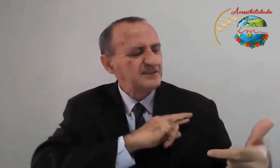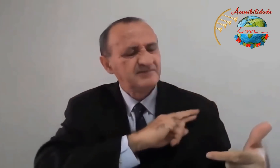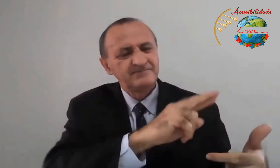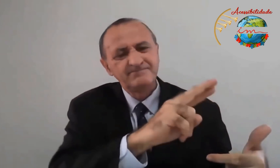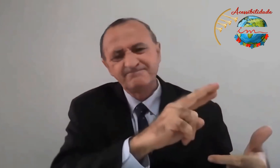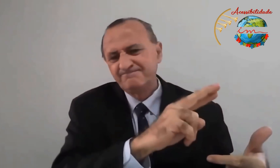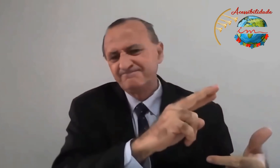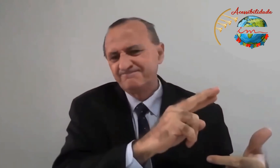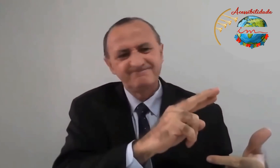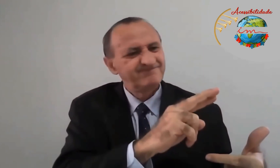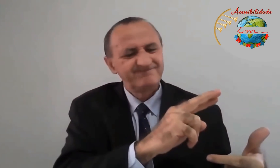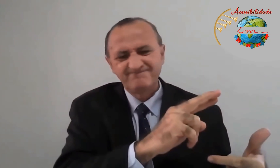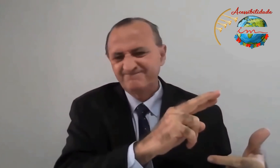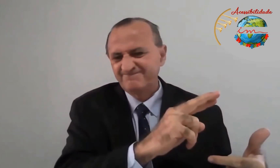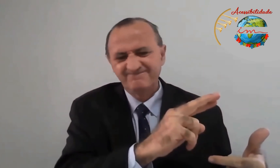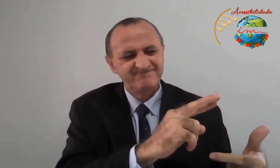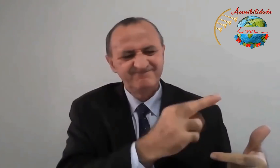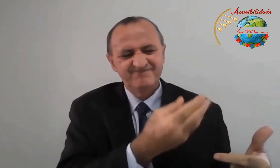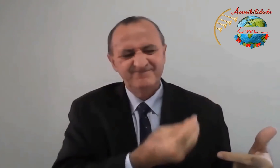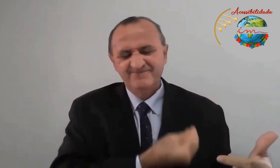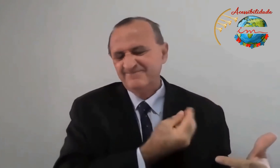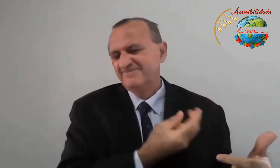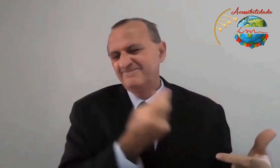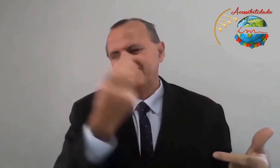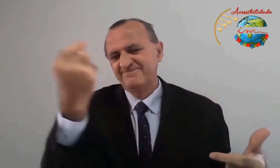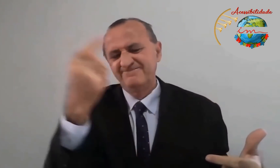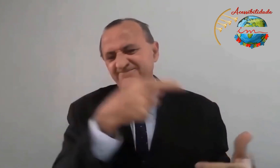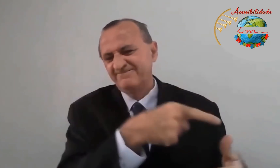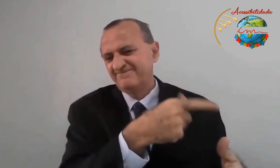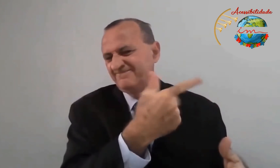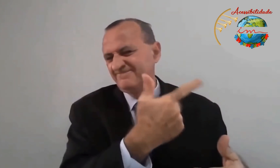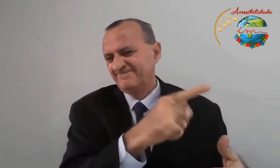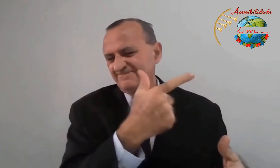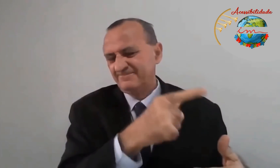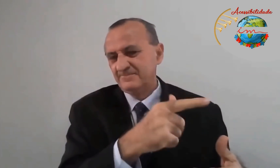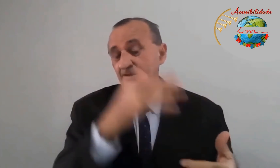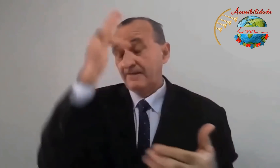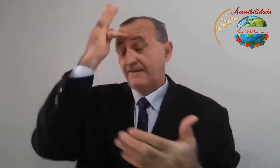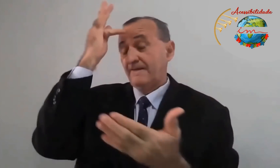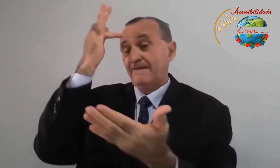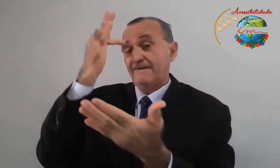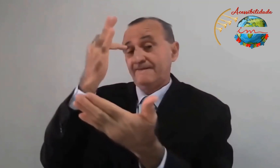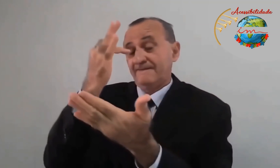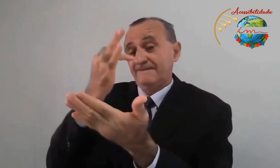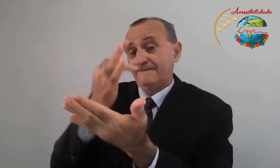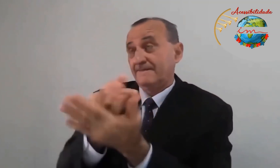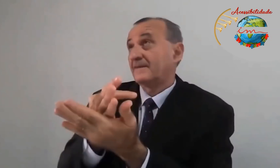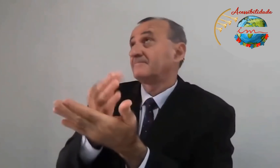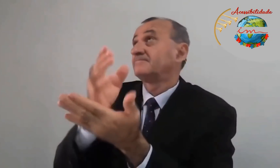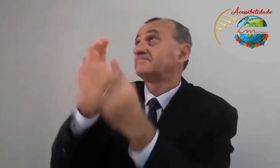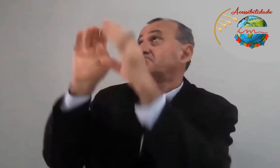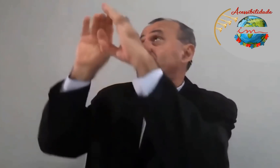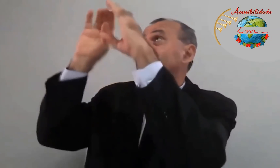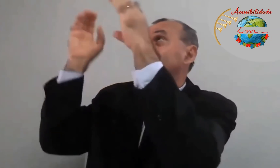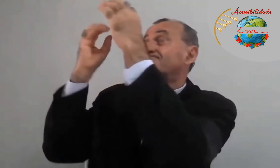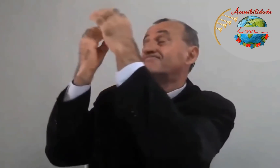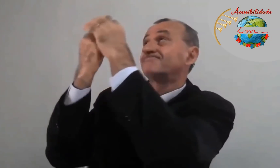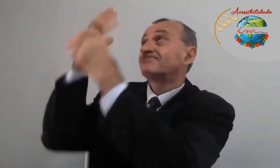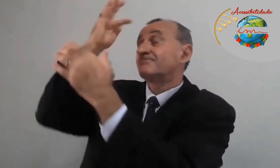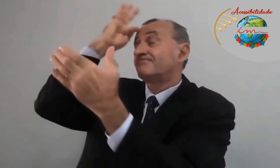tradições, religiões, né? Tudo isso não tem valor. O que importa para nós agora é a fé que é